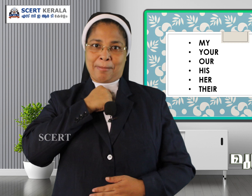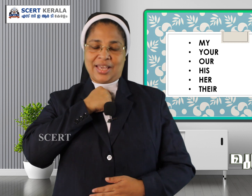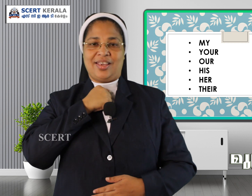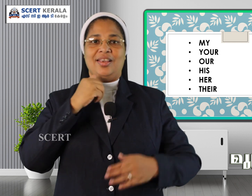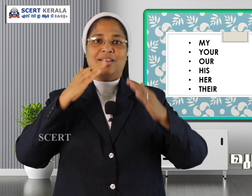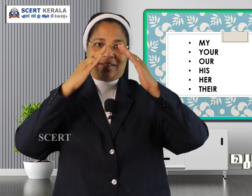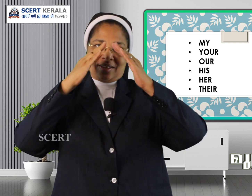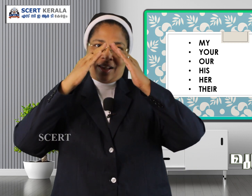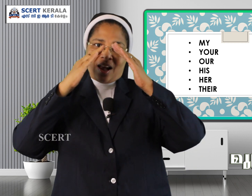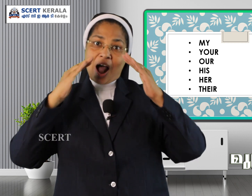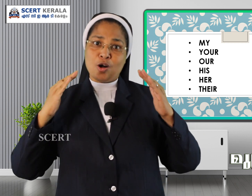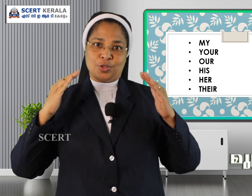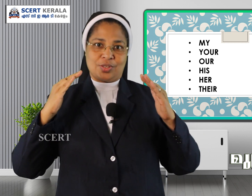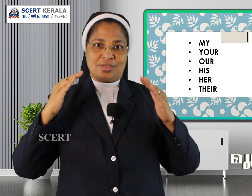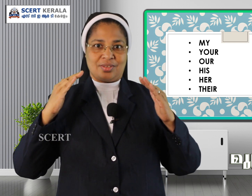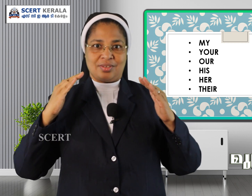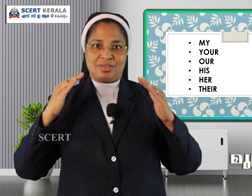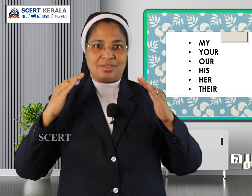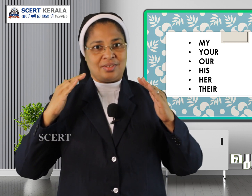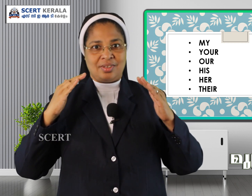മൈ ഹൗസ്.